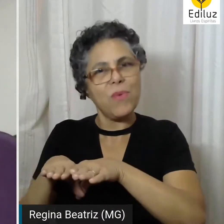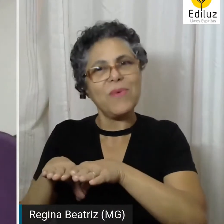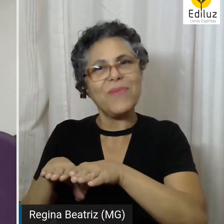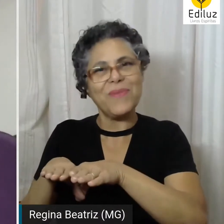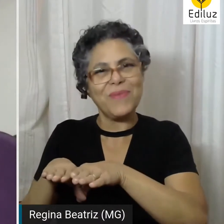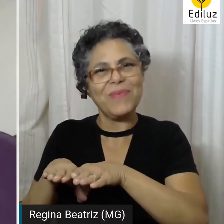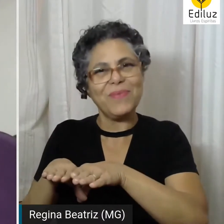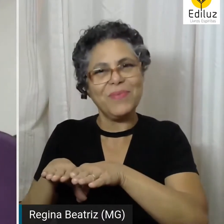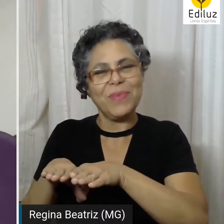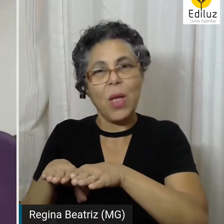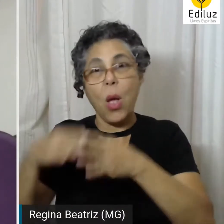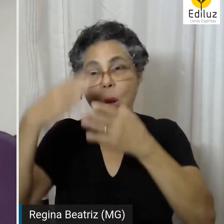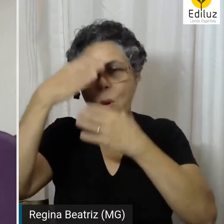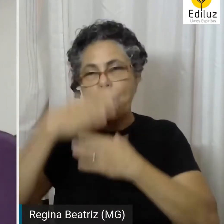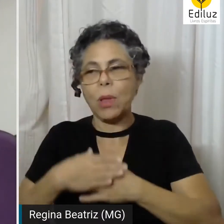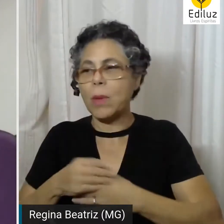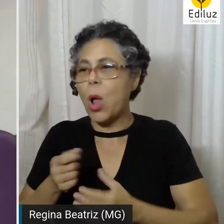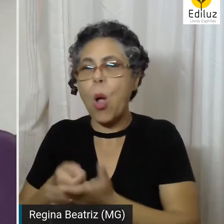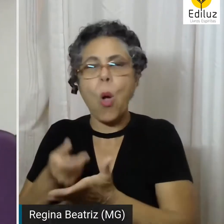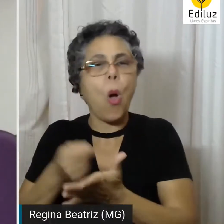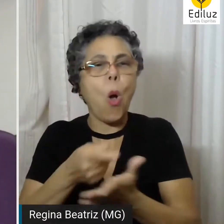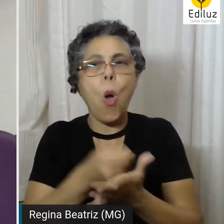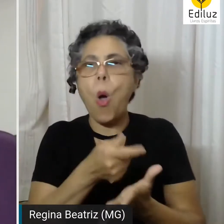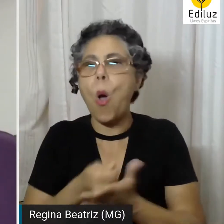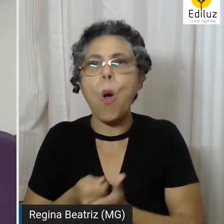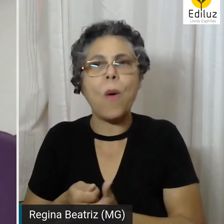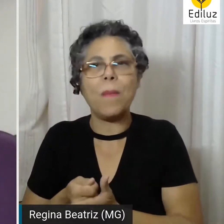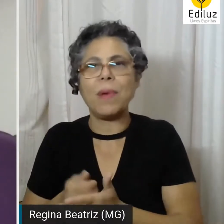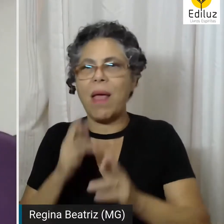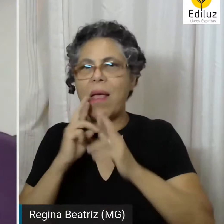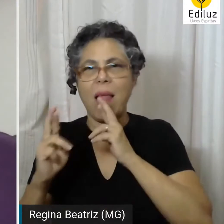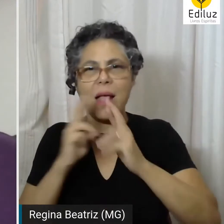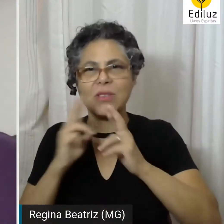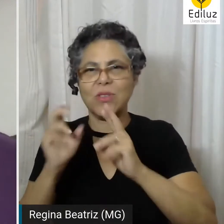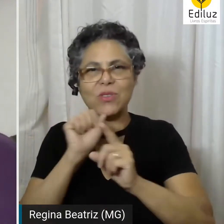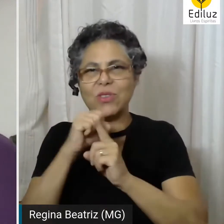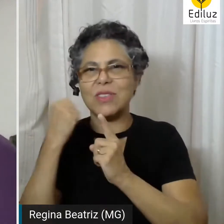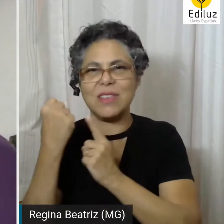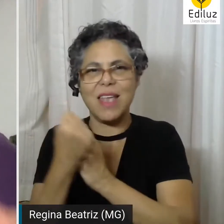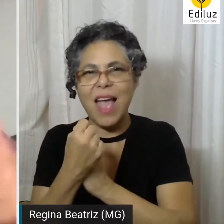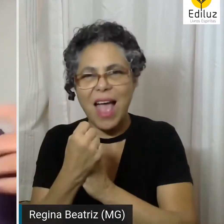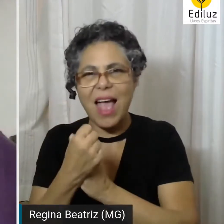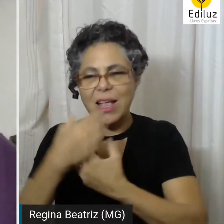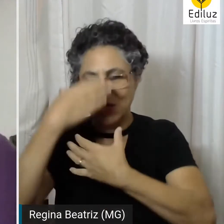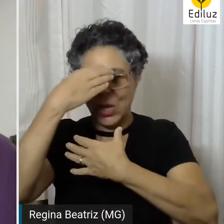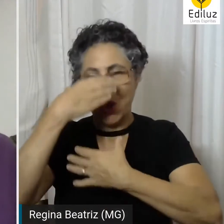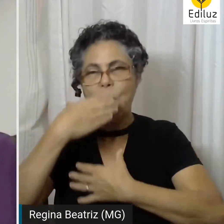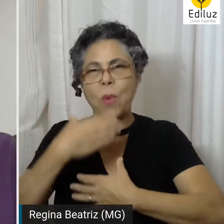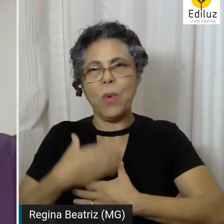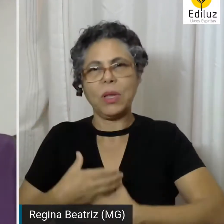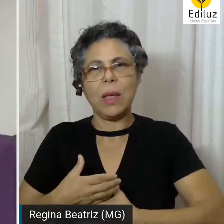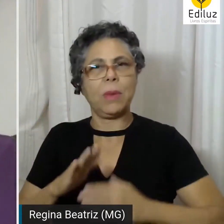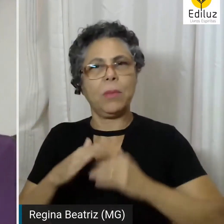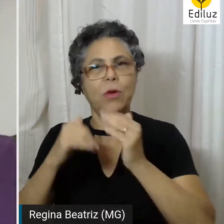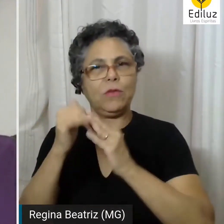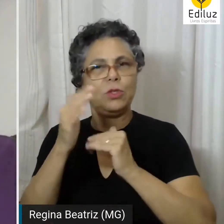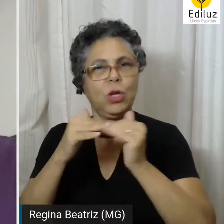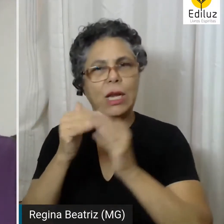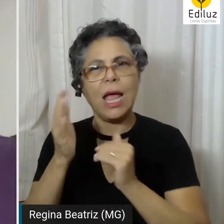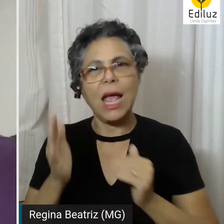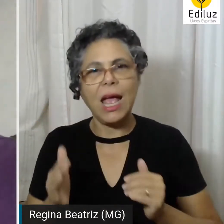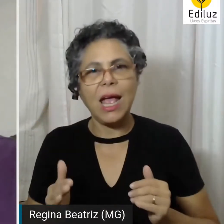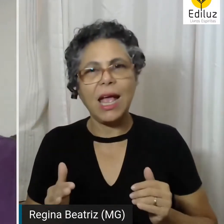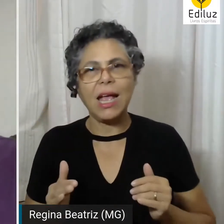comportamentos de consumo, comportamentos nas relações sociais, comportamentos profissionais